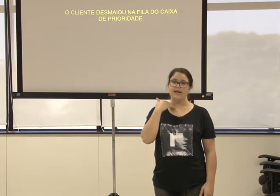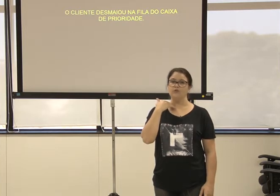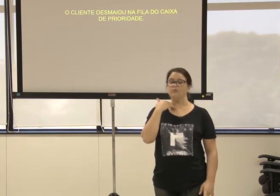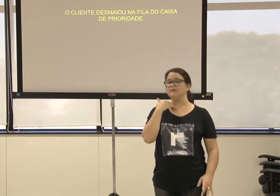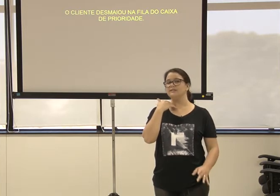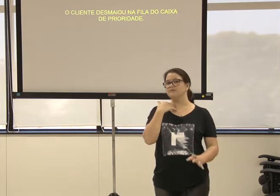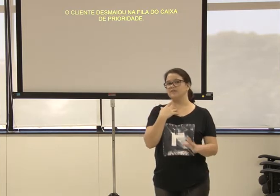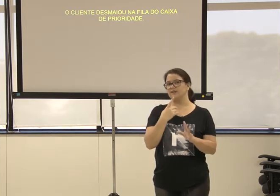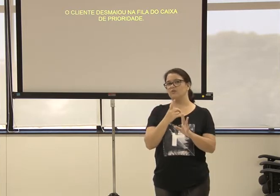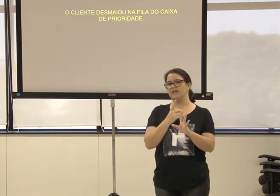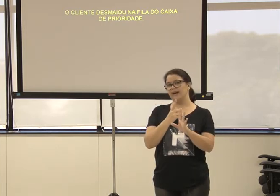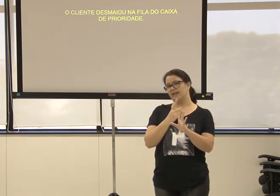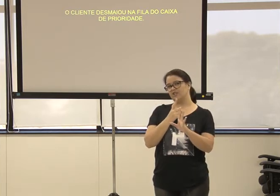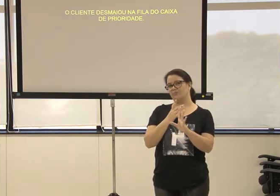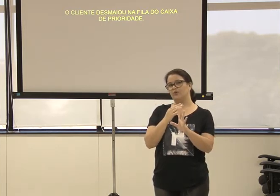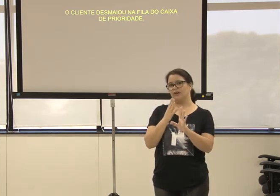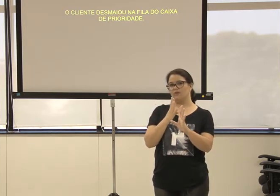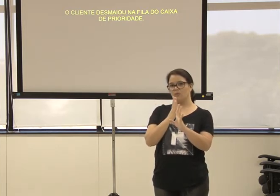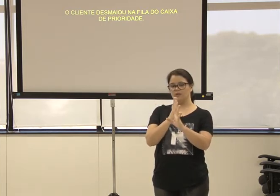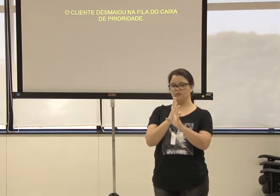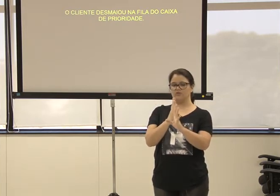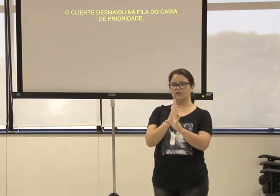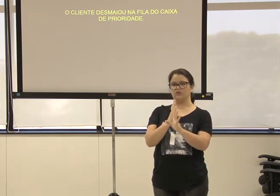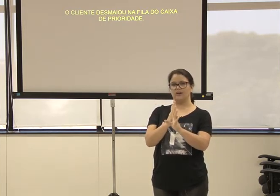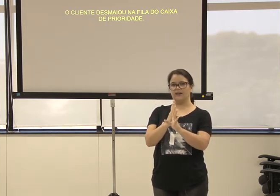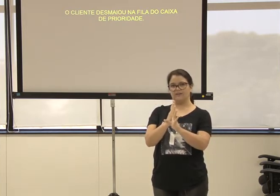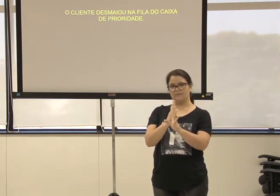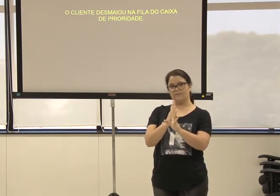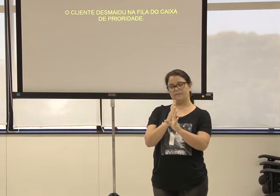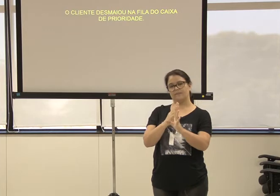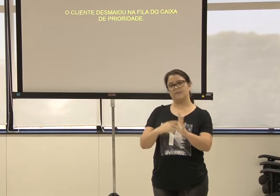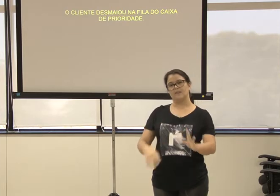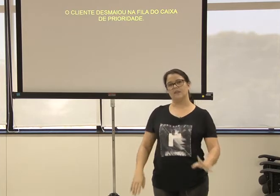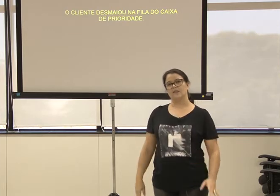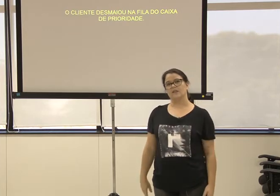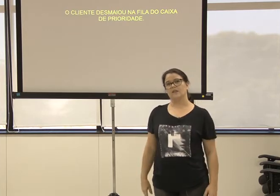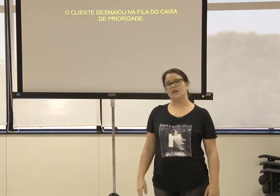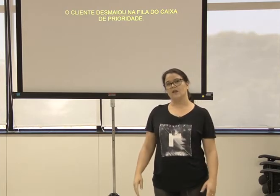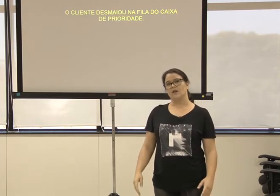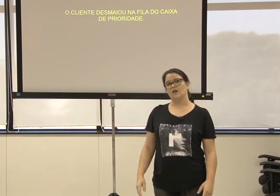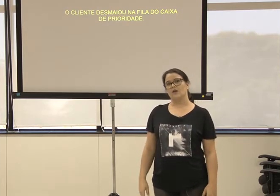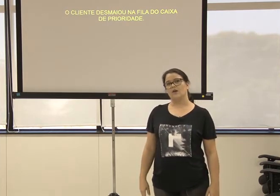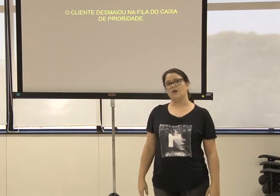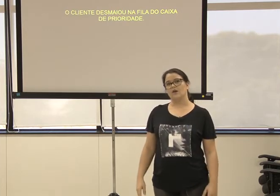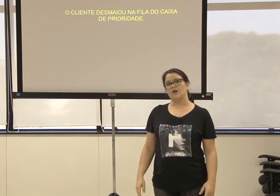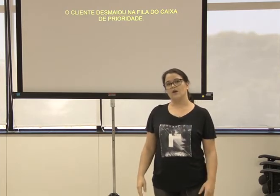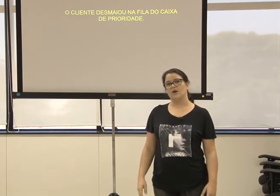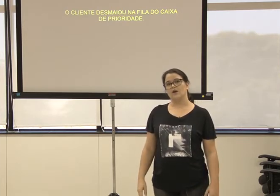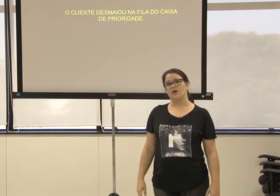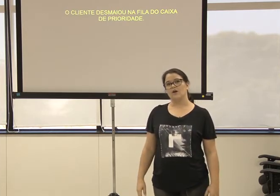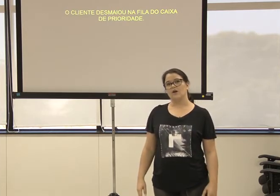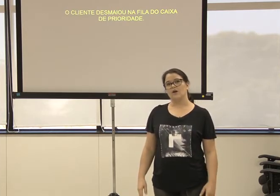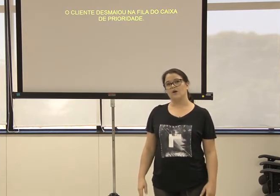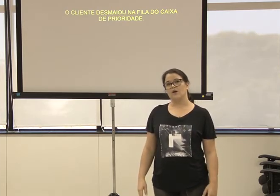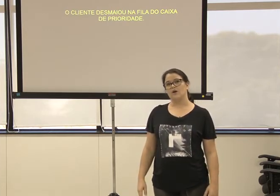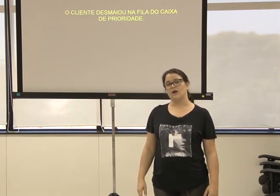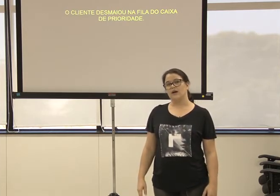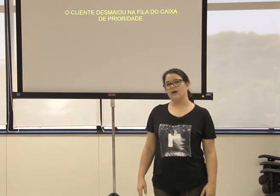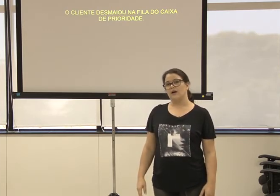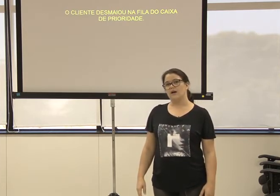não preciso fazer o cliente, porque quando eu já estou na... Mas um banco, Não tem banco. supermercado, uma